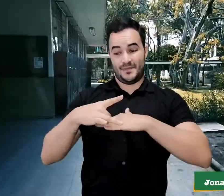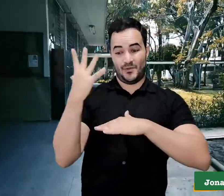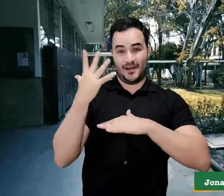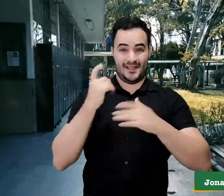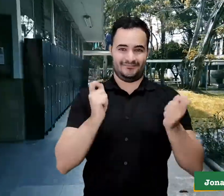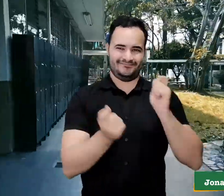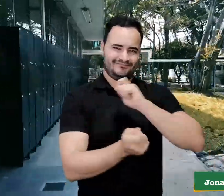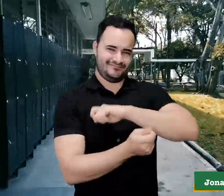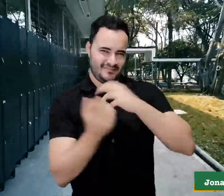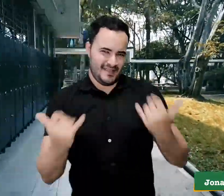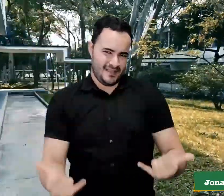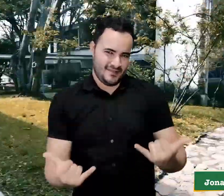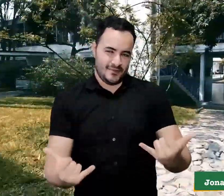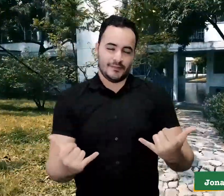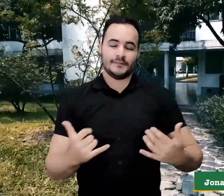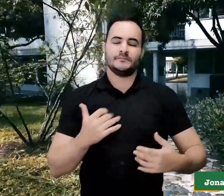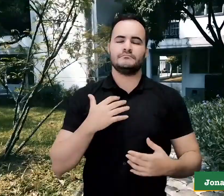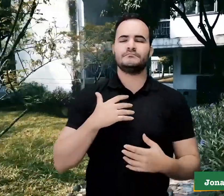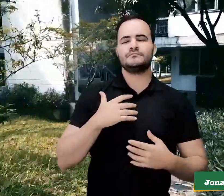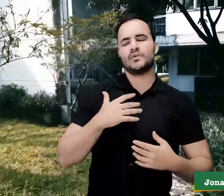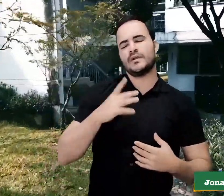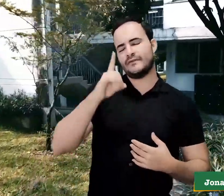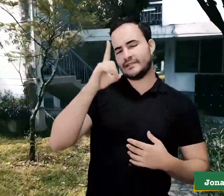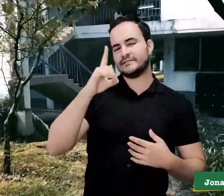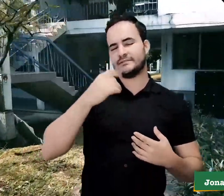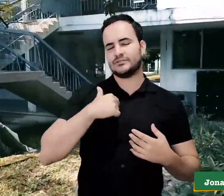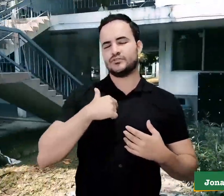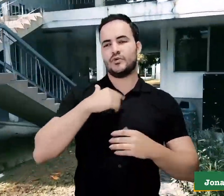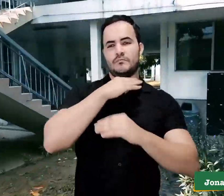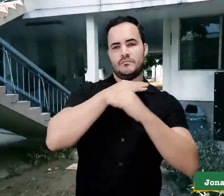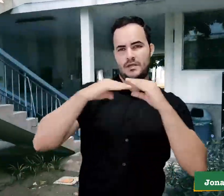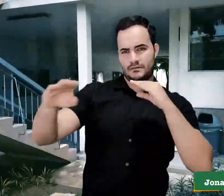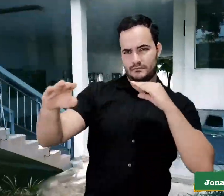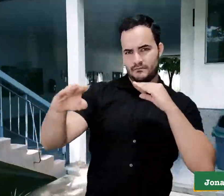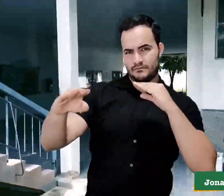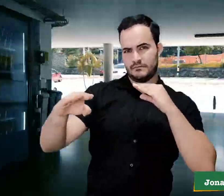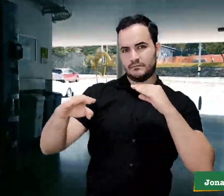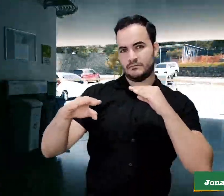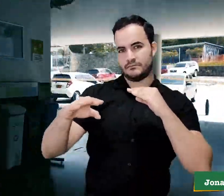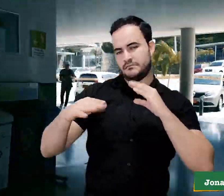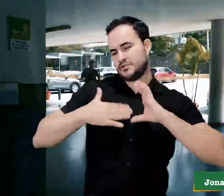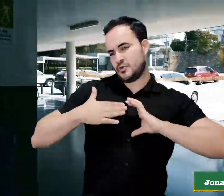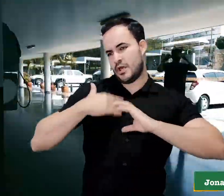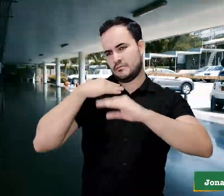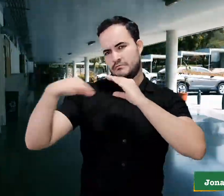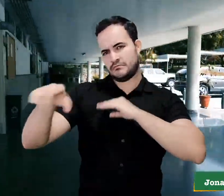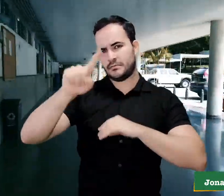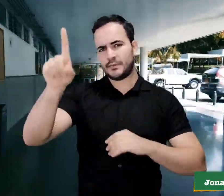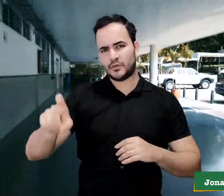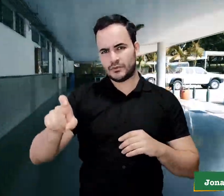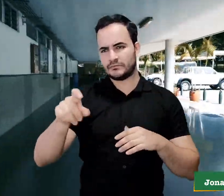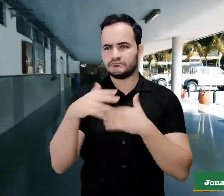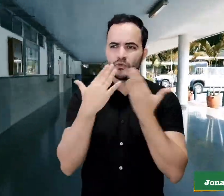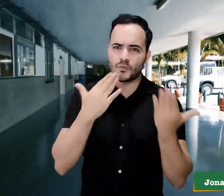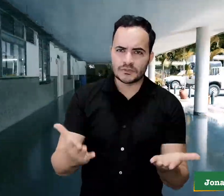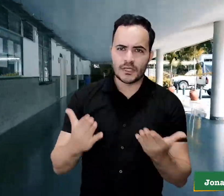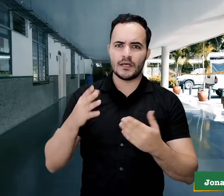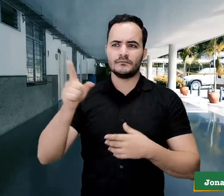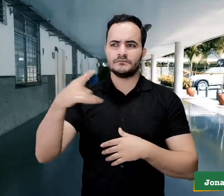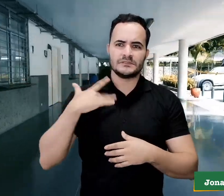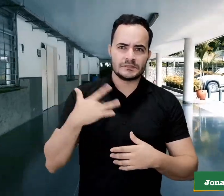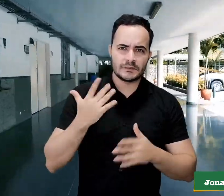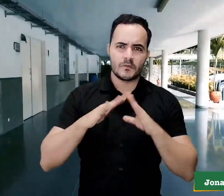un día yo me acerqué, pues le mandé un correo personal preguntándole que cómo estaba, cómo